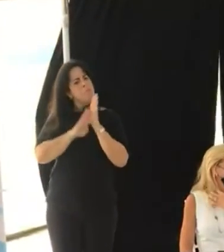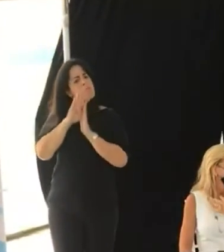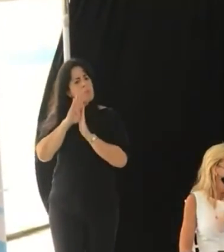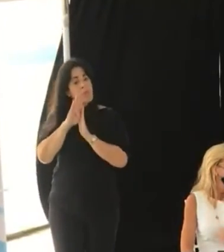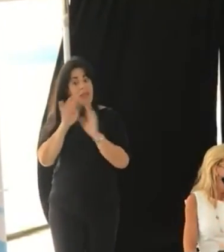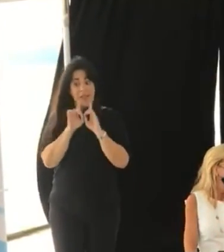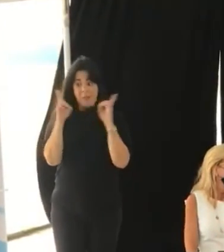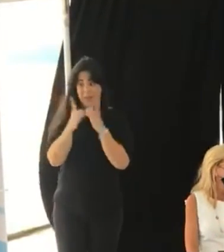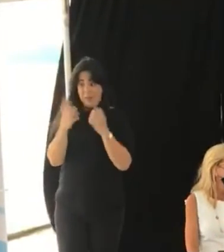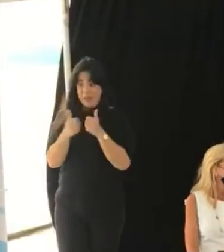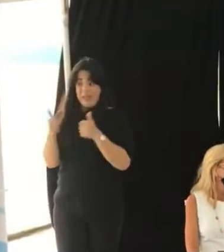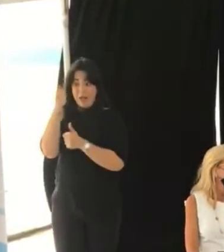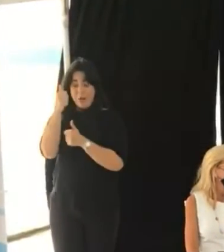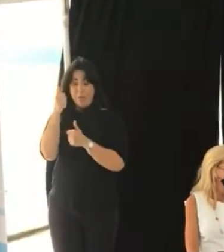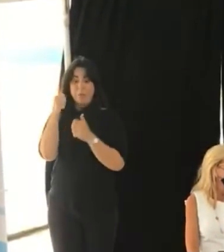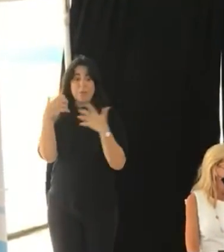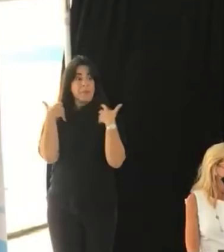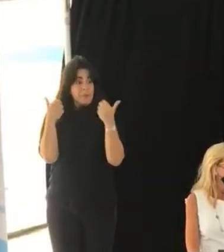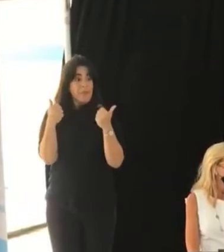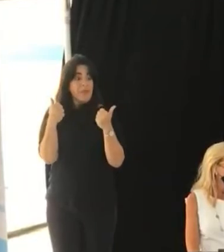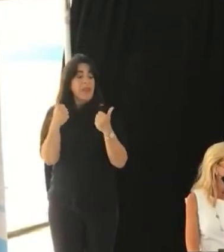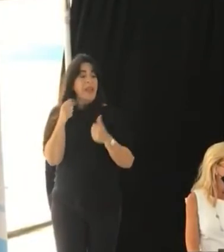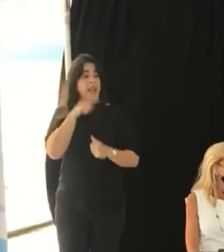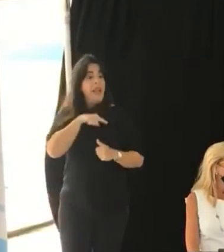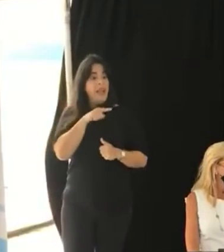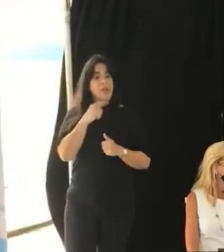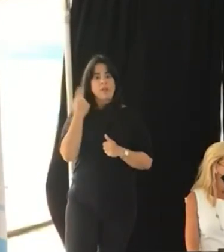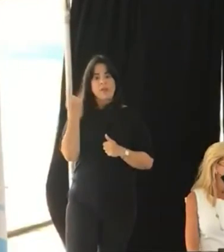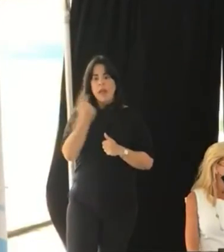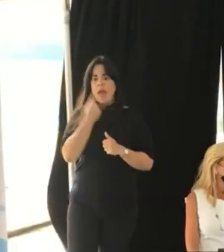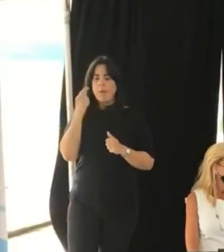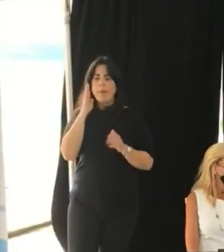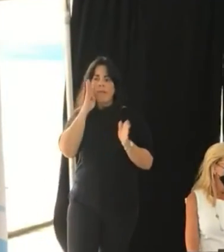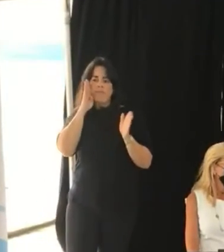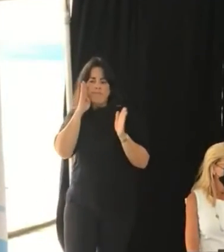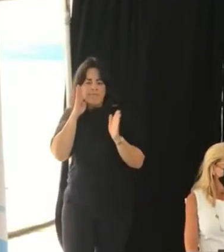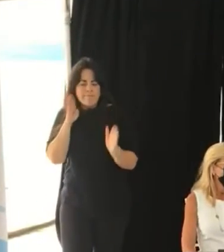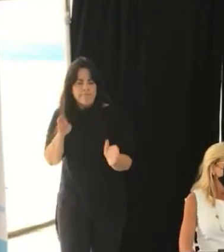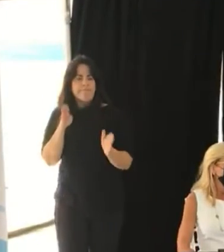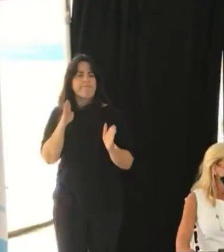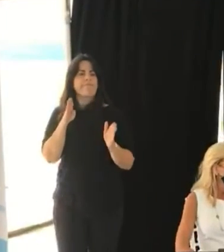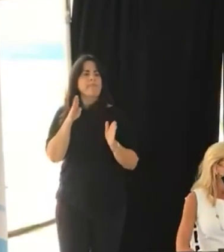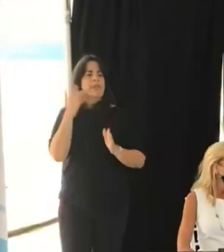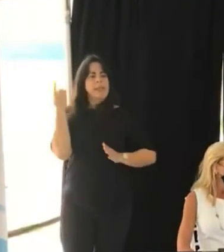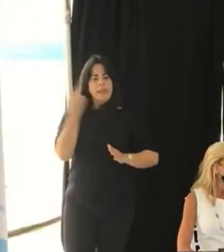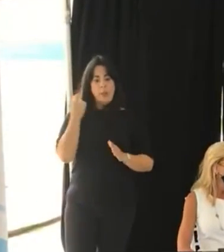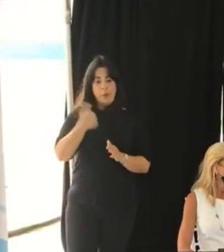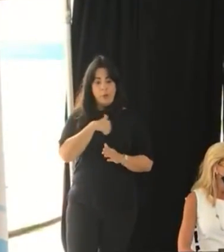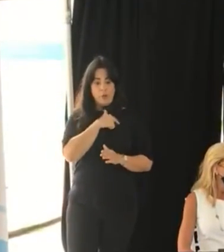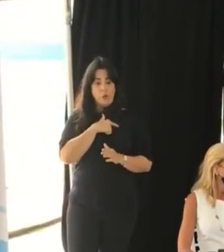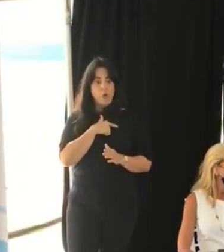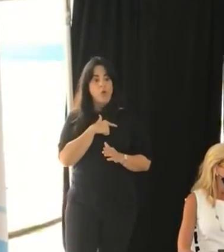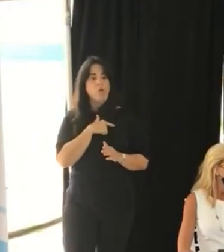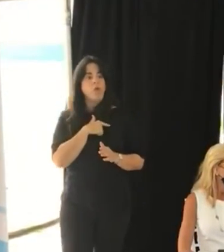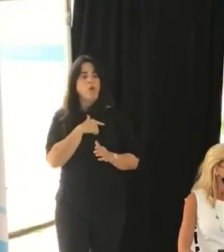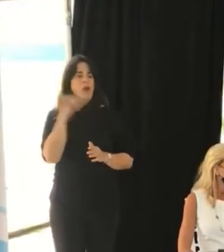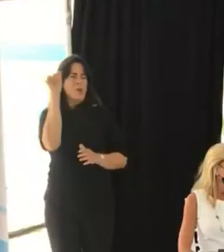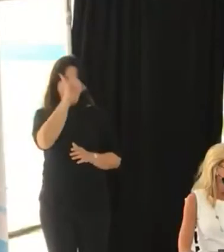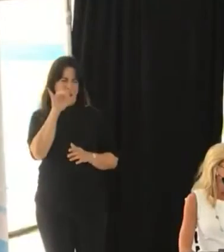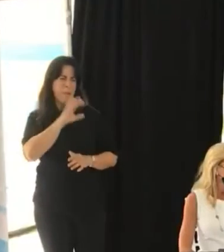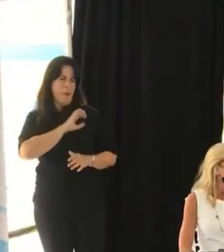el Departamento de Salud, yo lo que quiero que ustedes entiendan es que siempre va a velar. Siempre nosotros vamos a estar como un